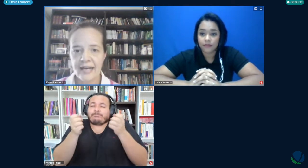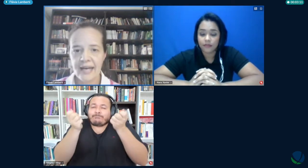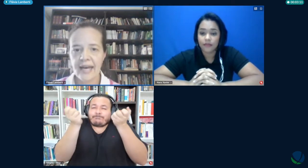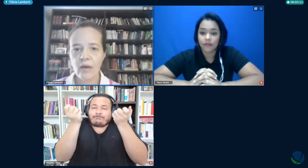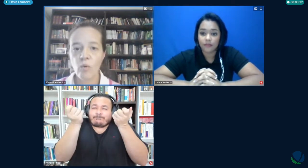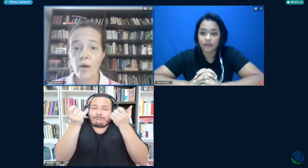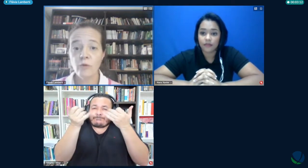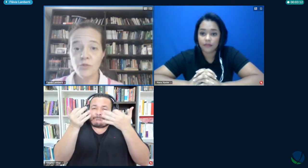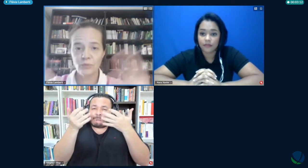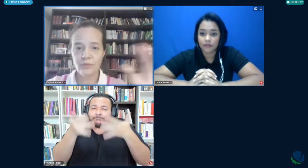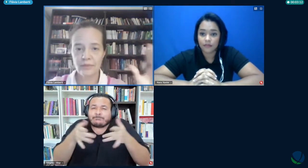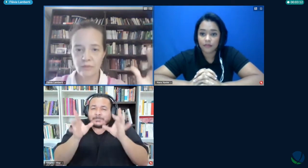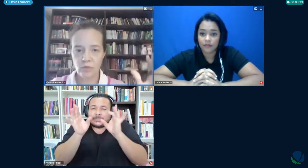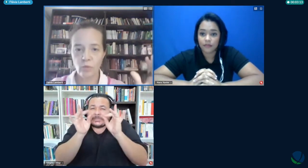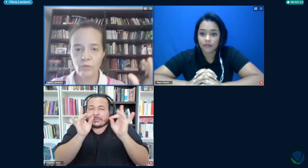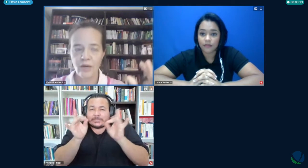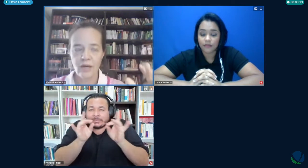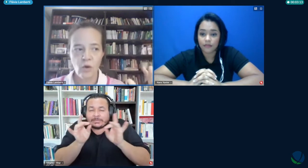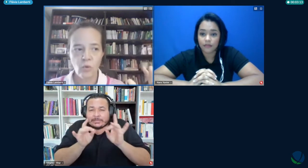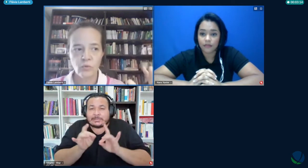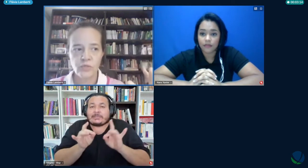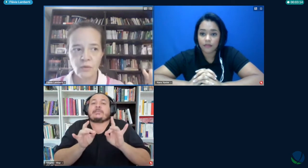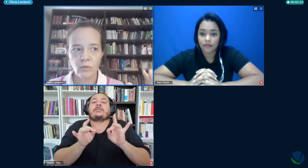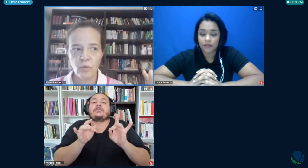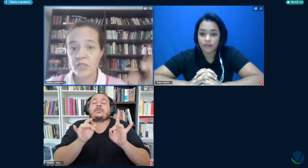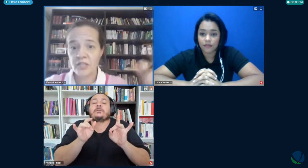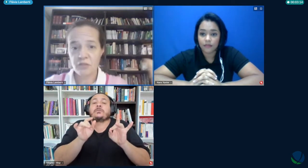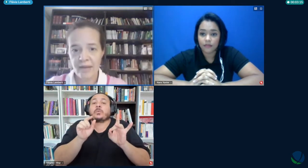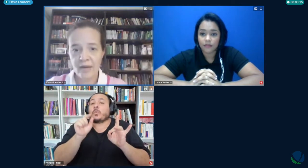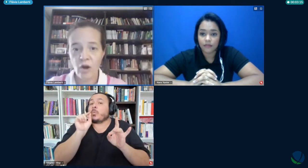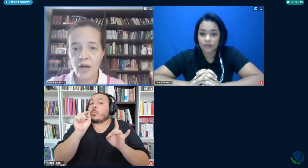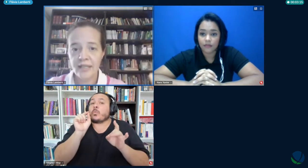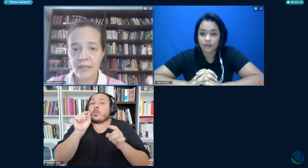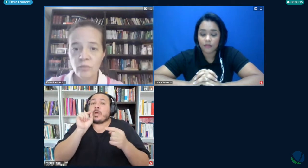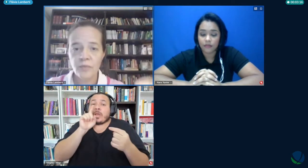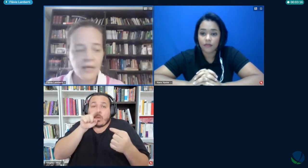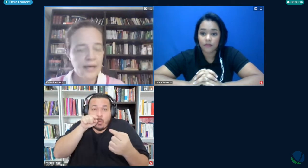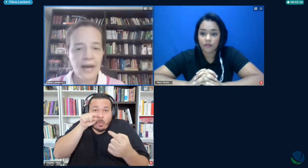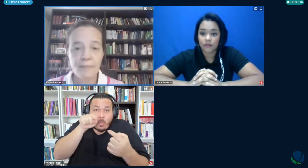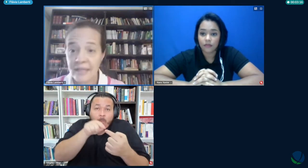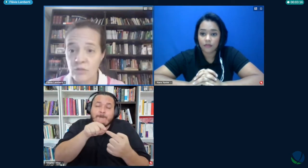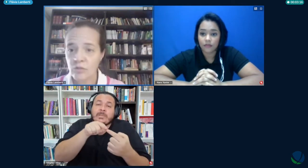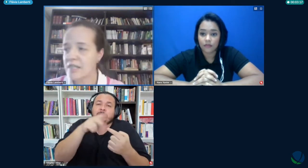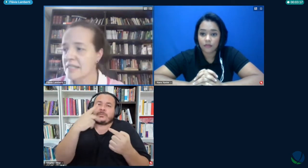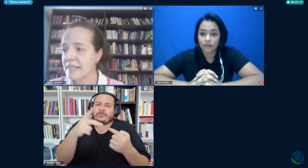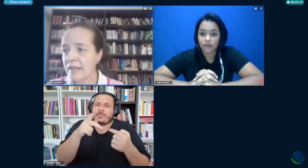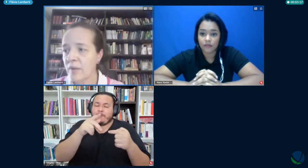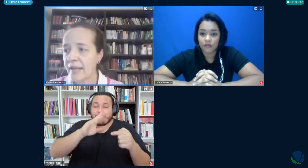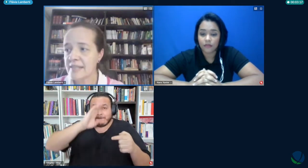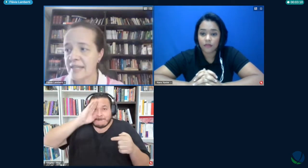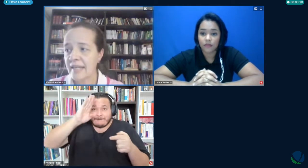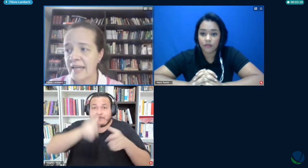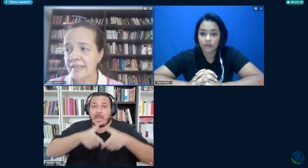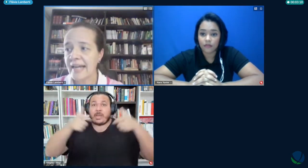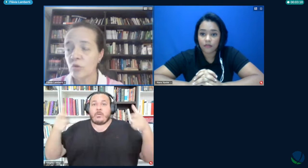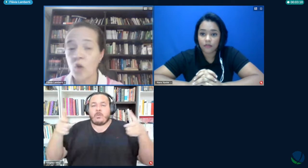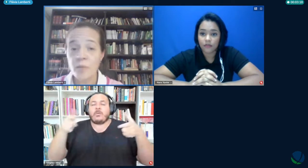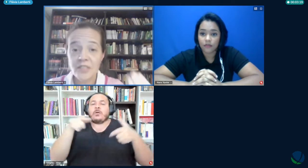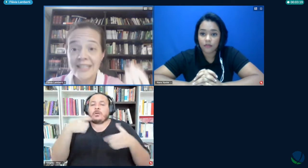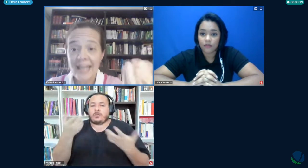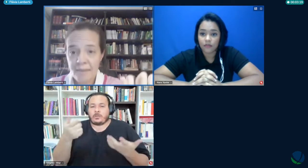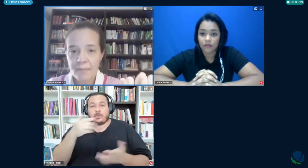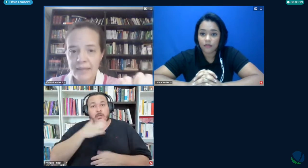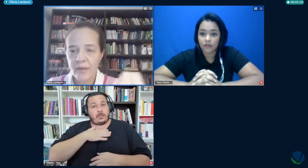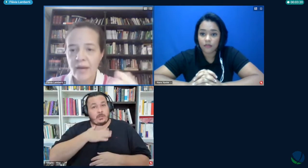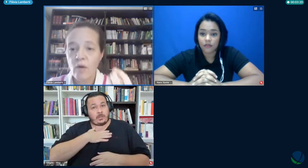especificar qual é o seu objetivo maior, a minha sugestão é que seria dado o